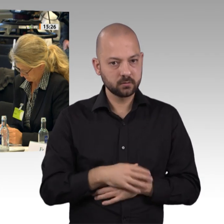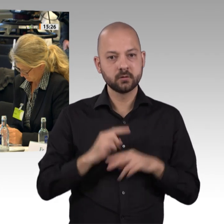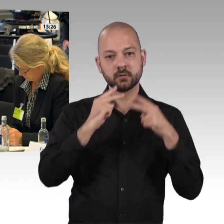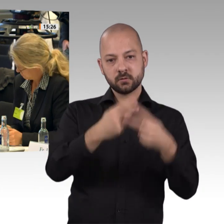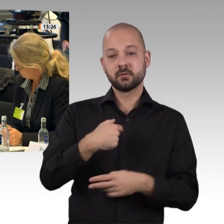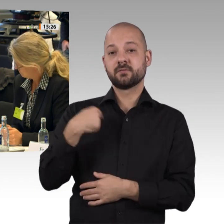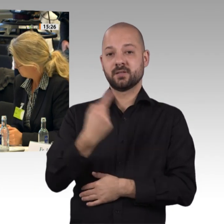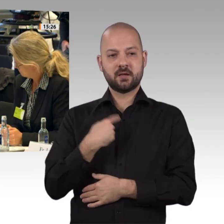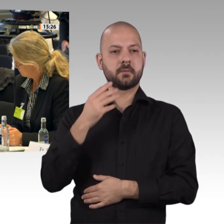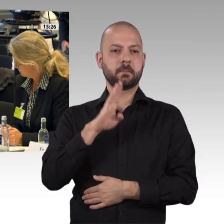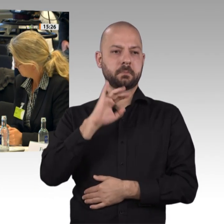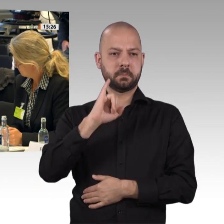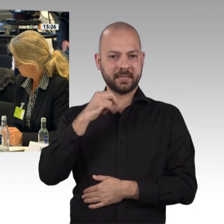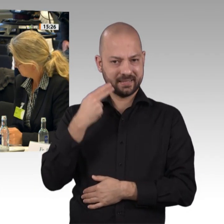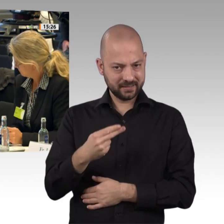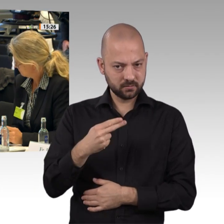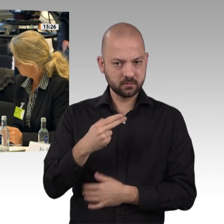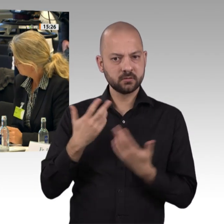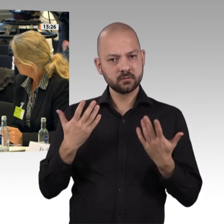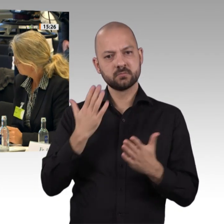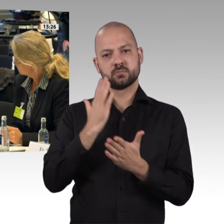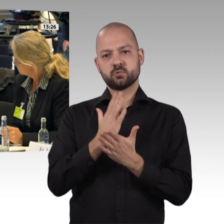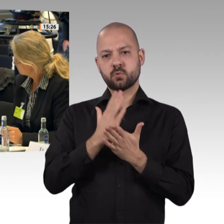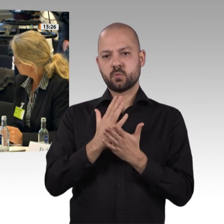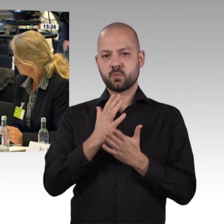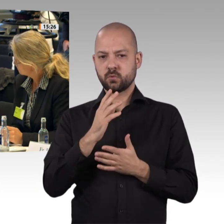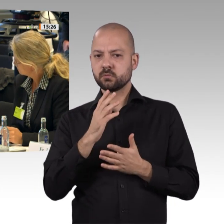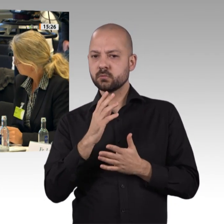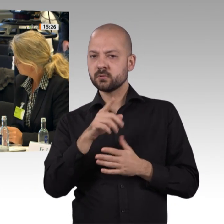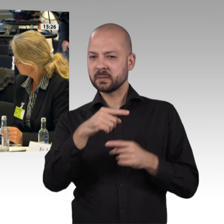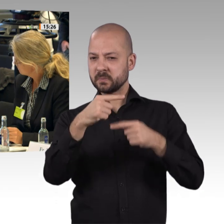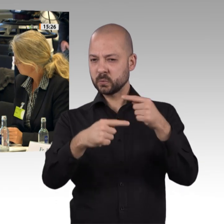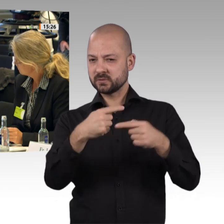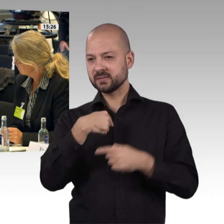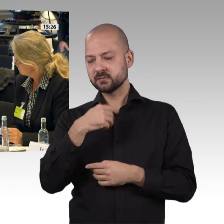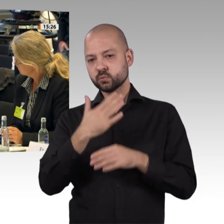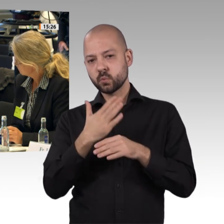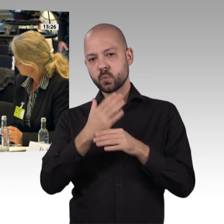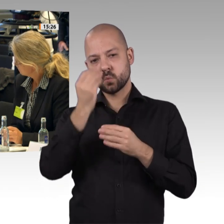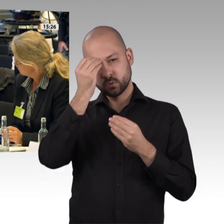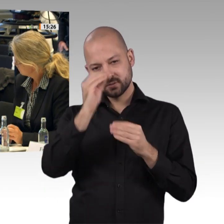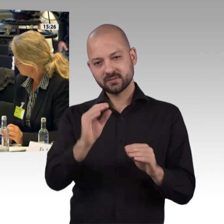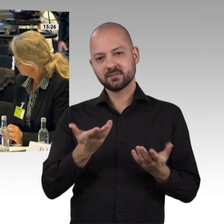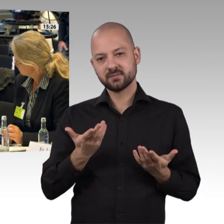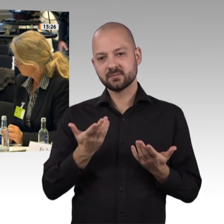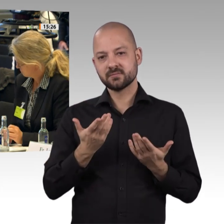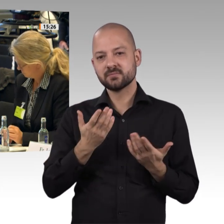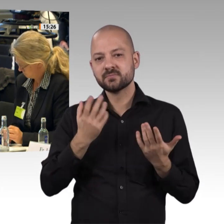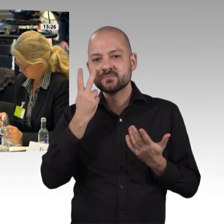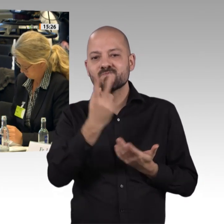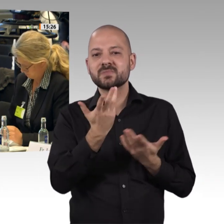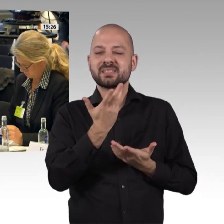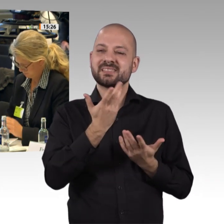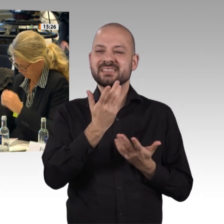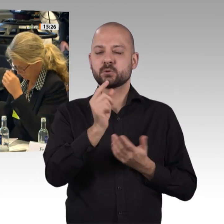wir sehr. Es gibt jetzt nur unterschiedliche Fragen hinsichtlich der Zuständigkeit. Die eine Frage, die Sie hatten, die ist schon ein bisschen